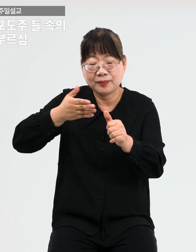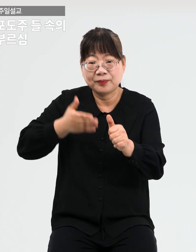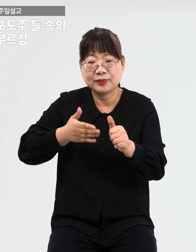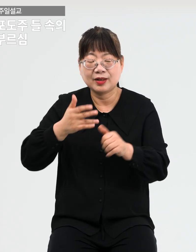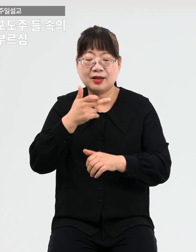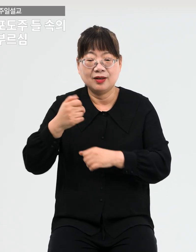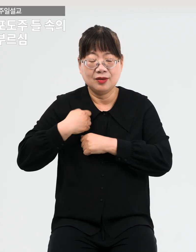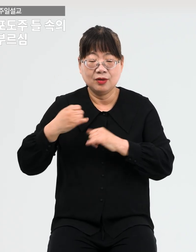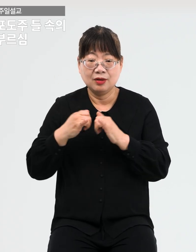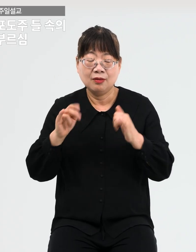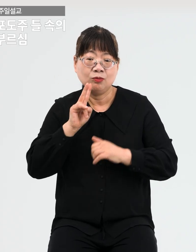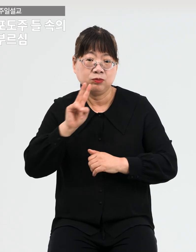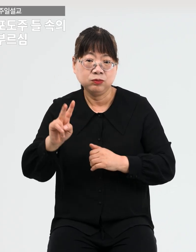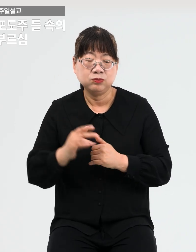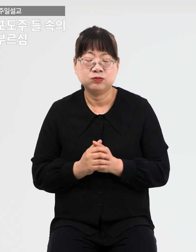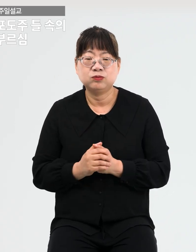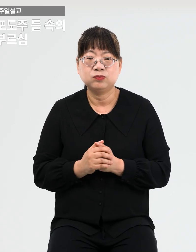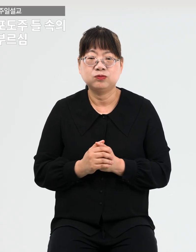큰 용사여